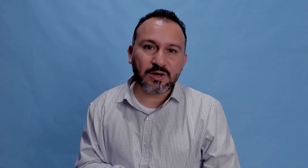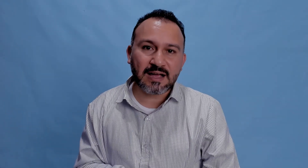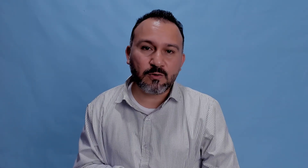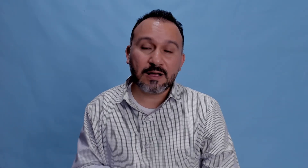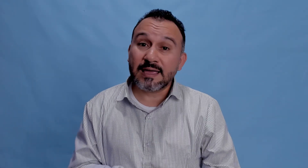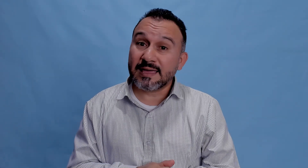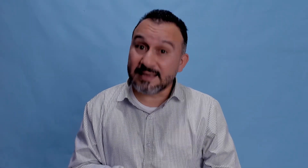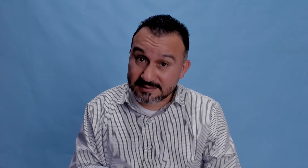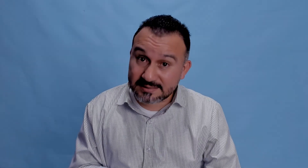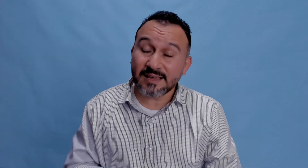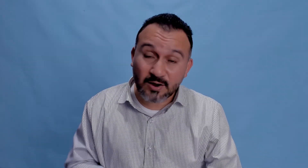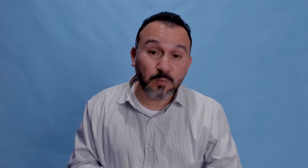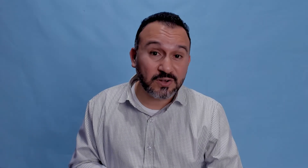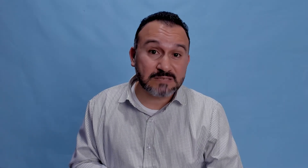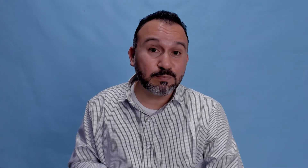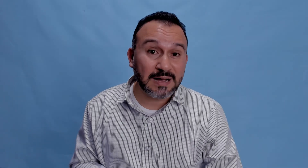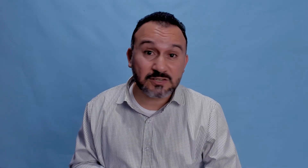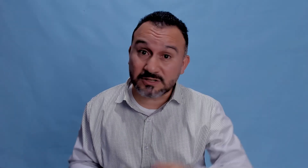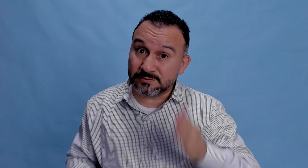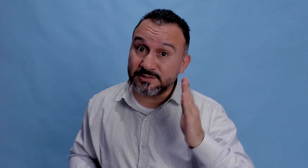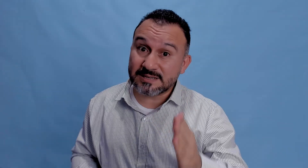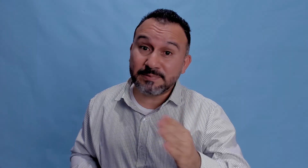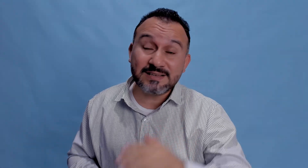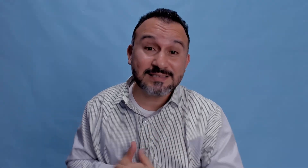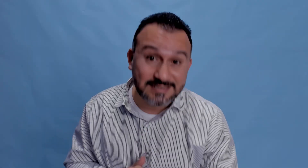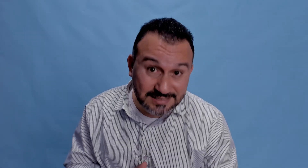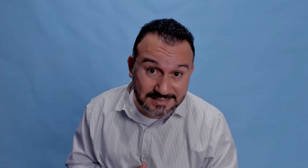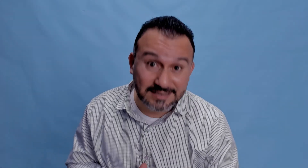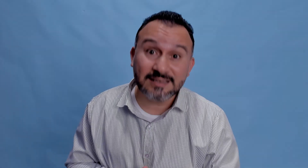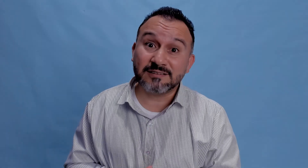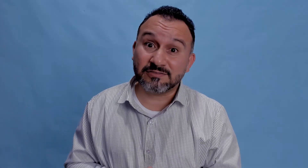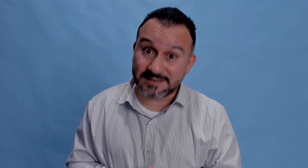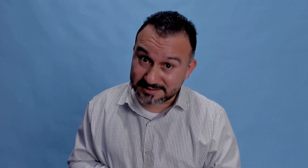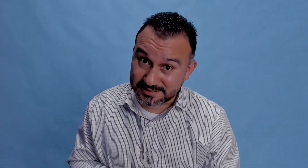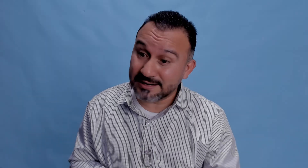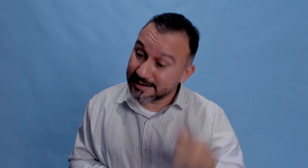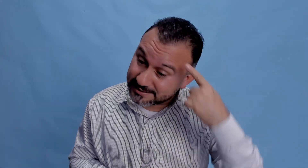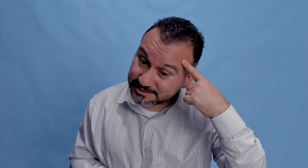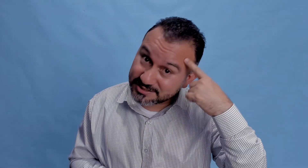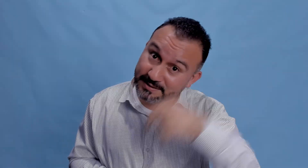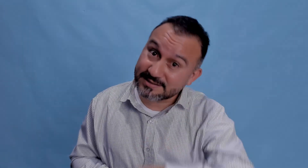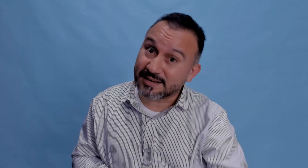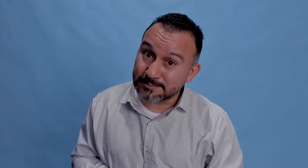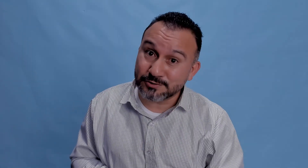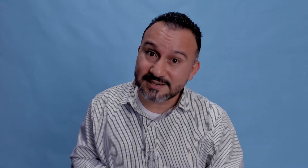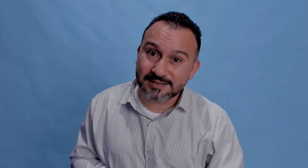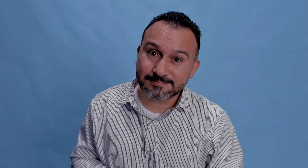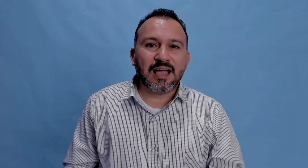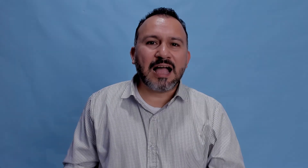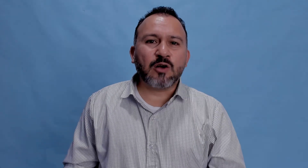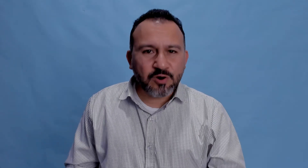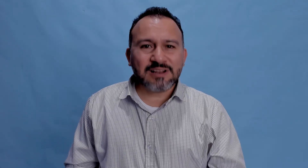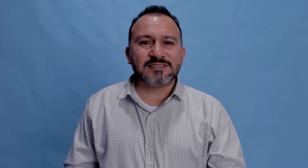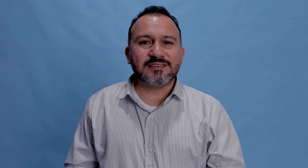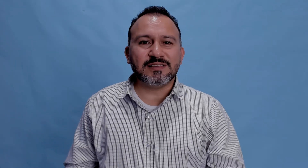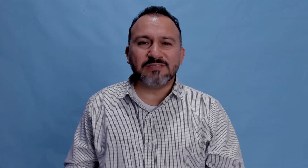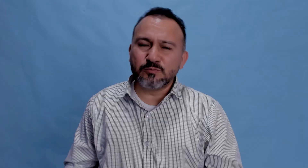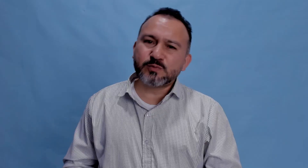real. Esse é o próximo passo que você precisa fazer antes de pensar em música. Agora sim, vamos para